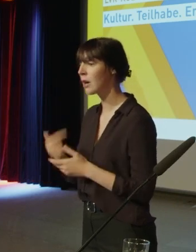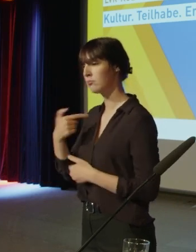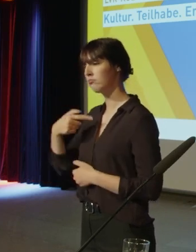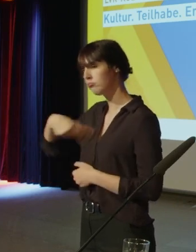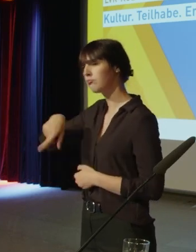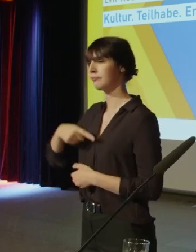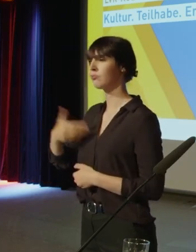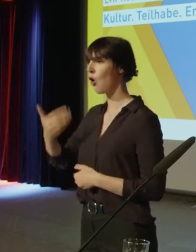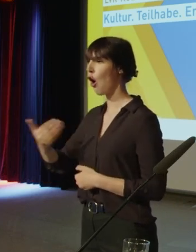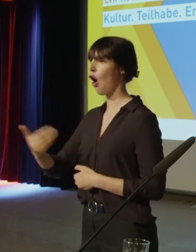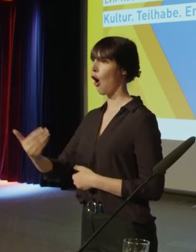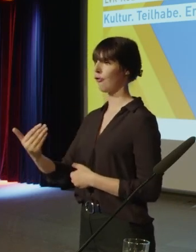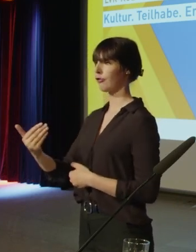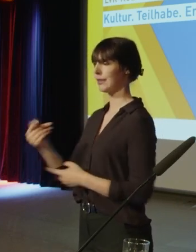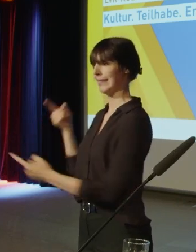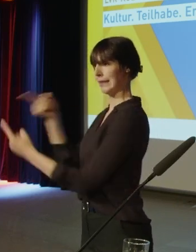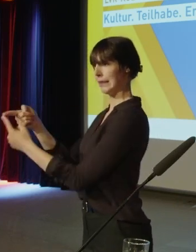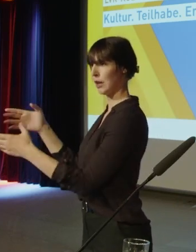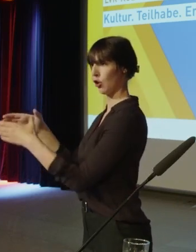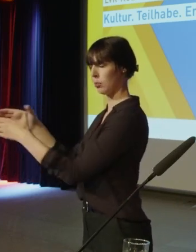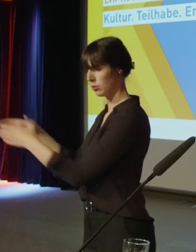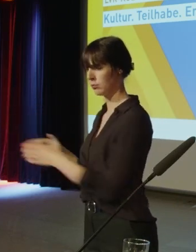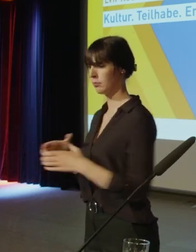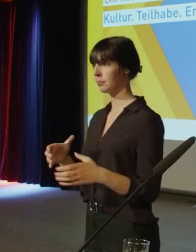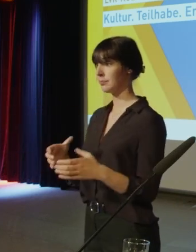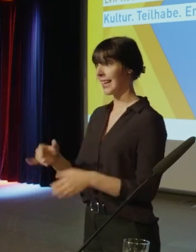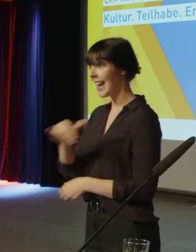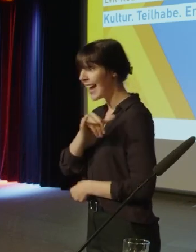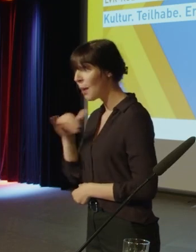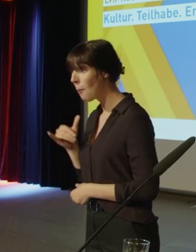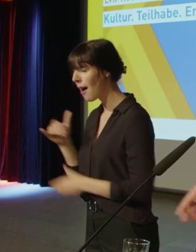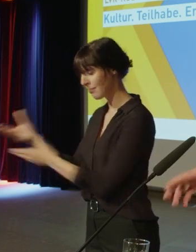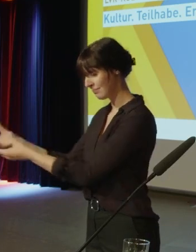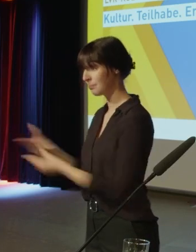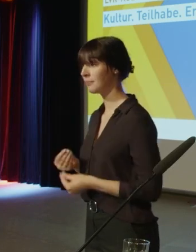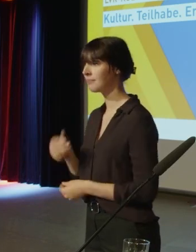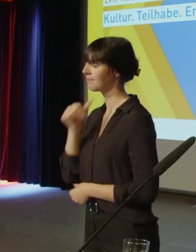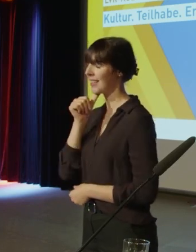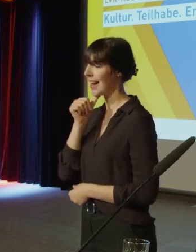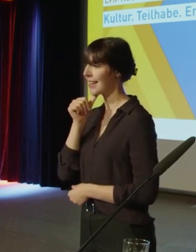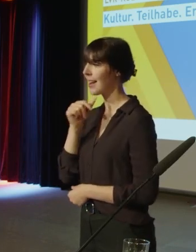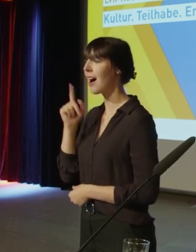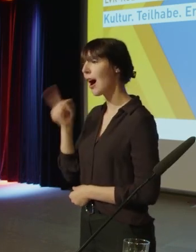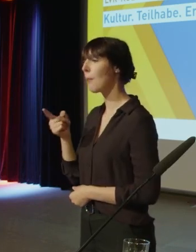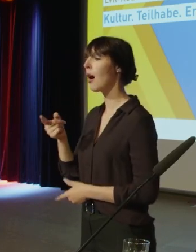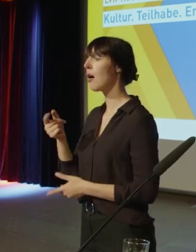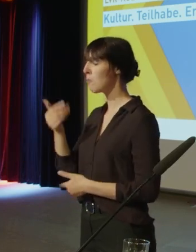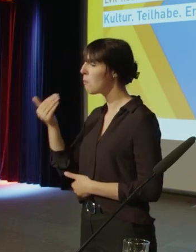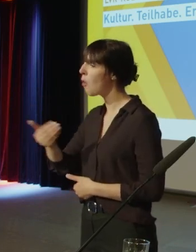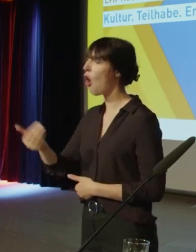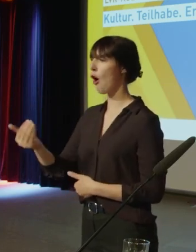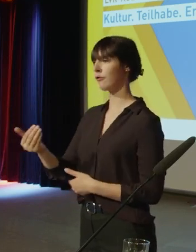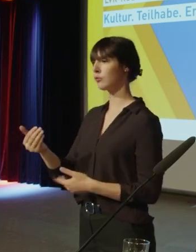häufig. Ich habe aber nicht das Gefühl, dass wir ihn immer machen. Und ich glaube, das ist ein zentraler Schlüssel zum Erfolg in